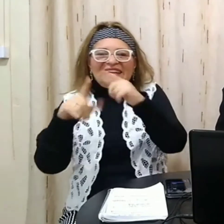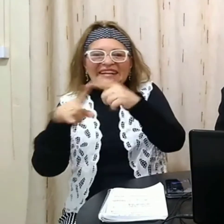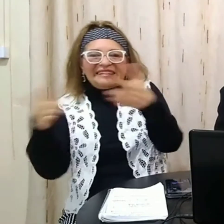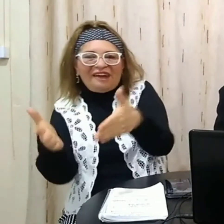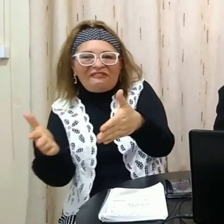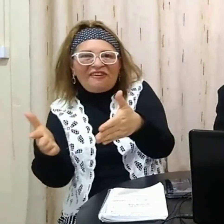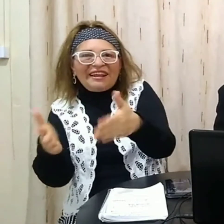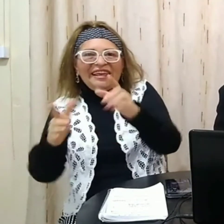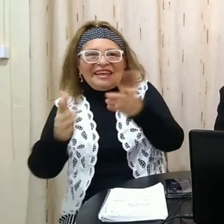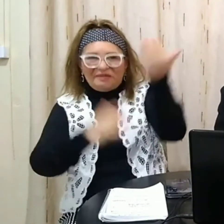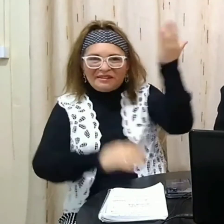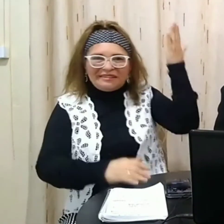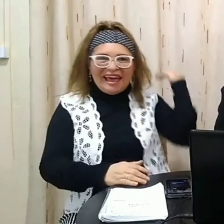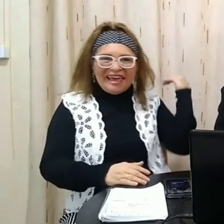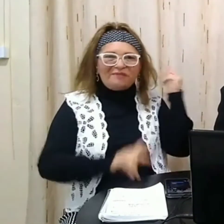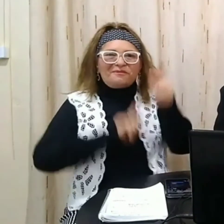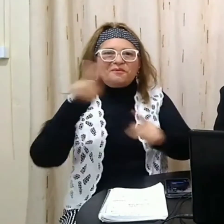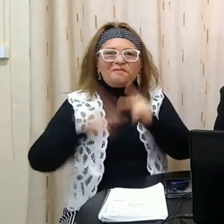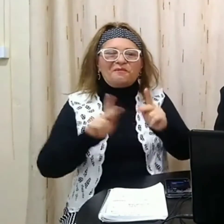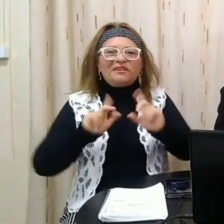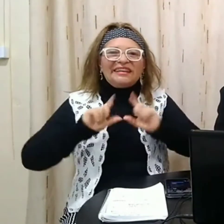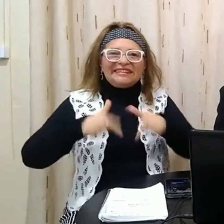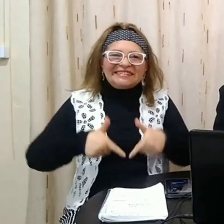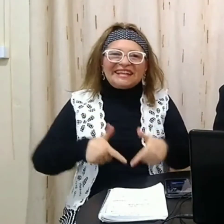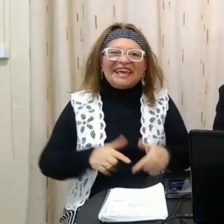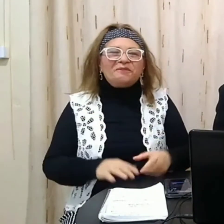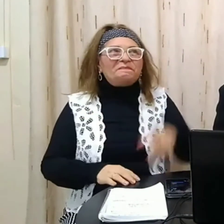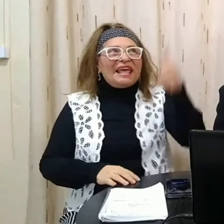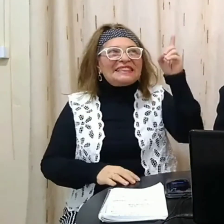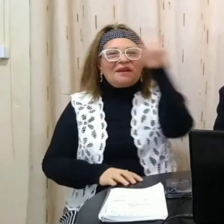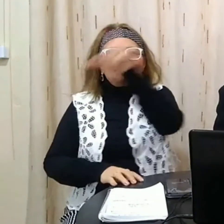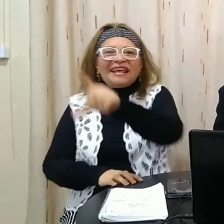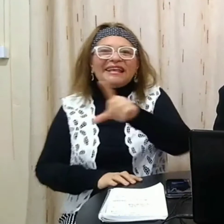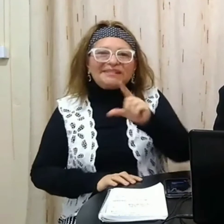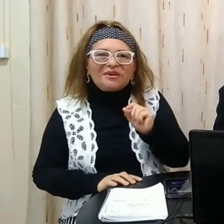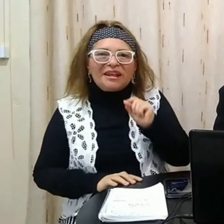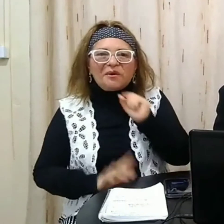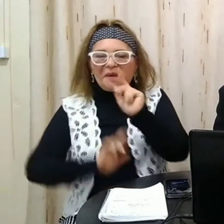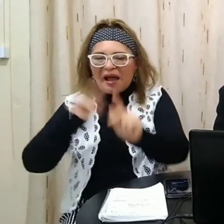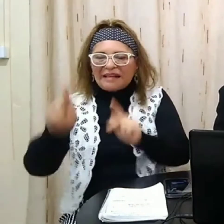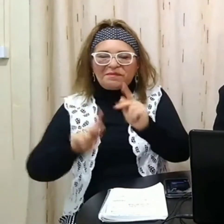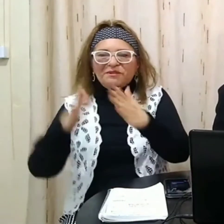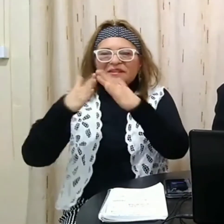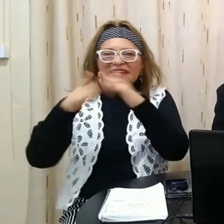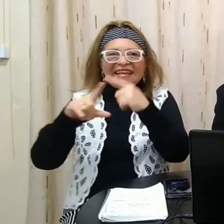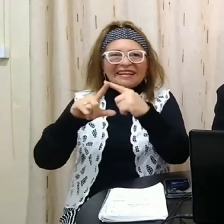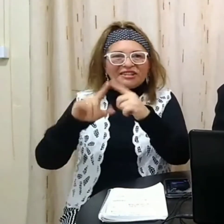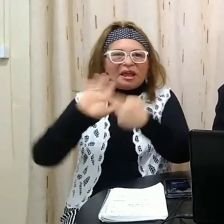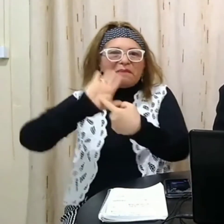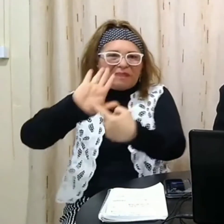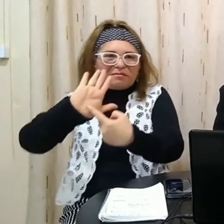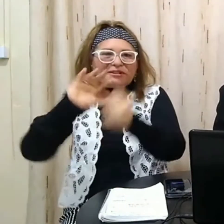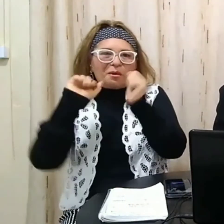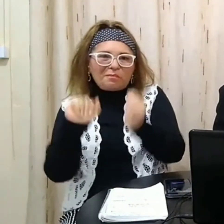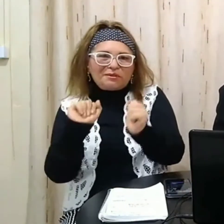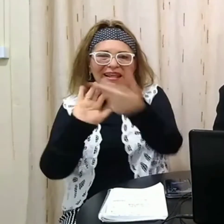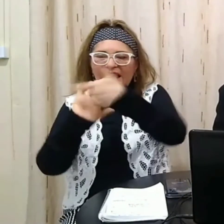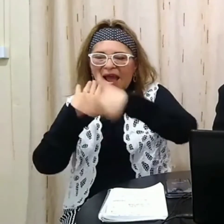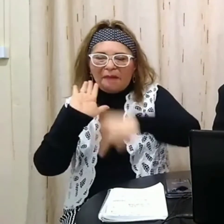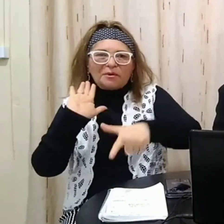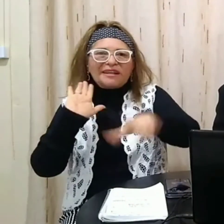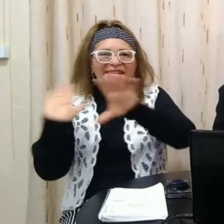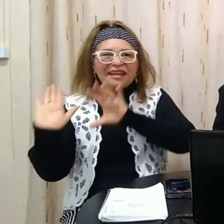também para mostrar a glória dele, para mostrar a pureza dele, para mostrar o poder e o amor dele.